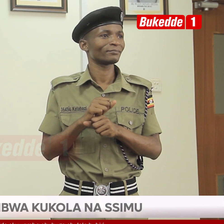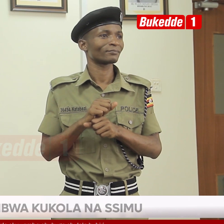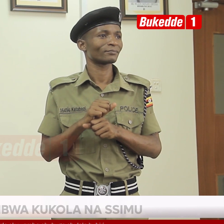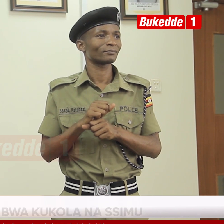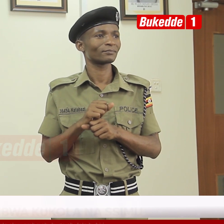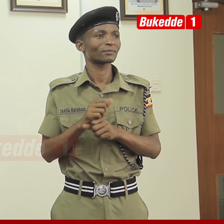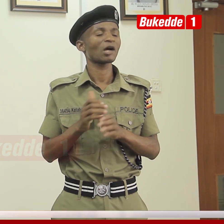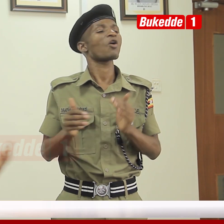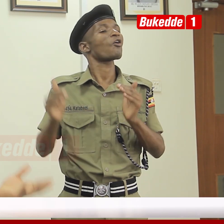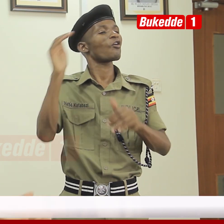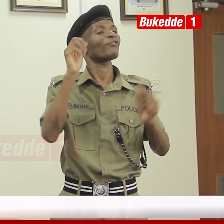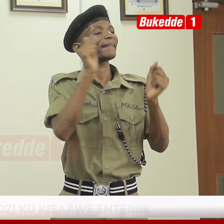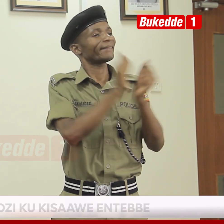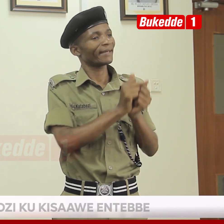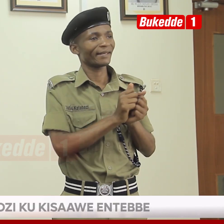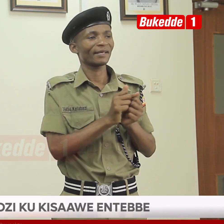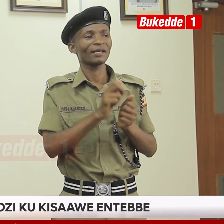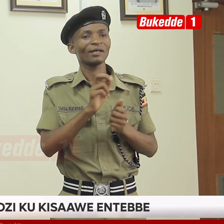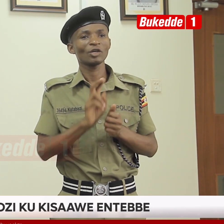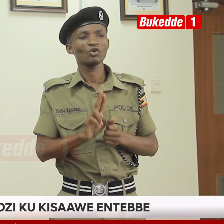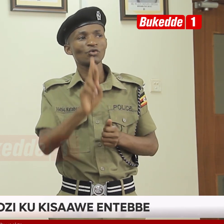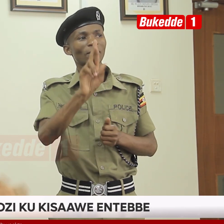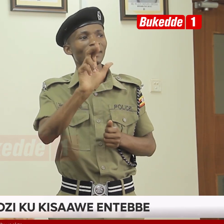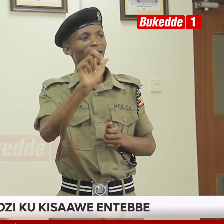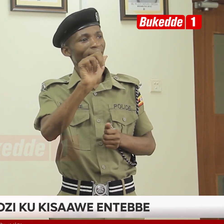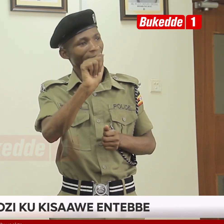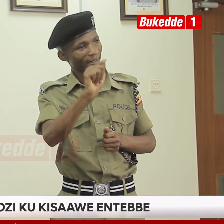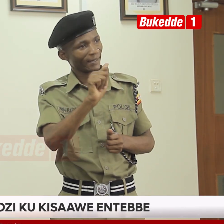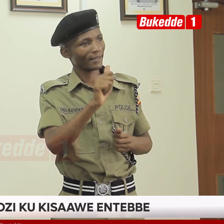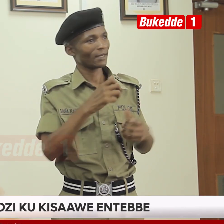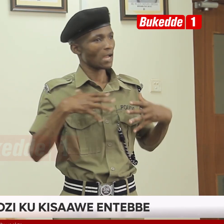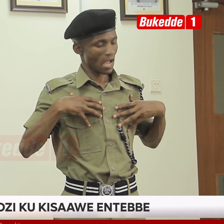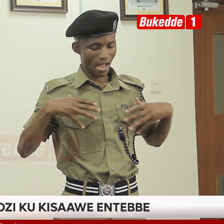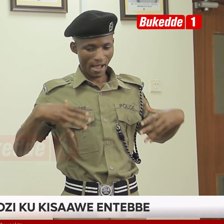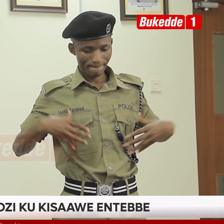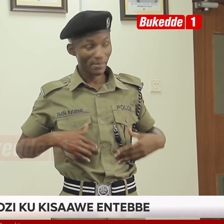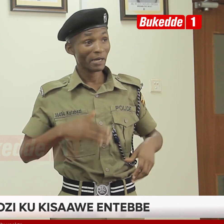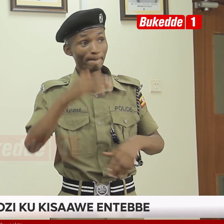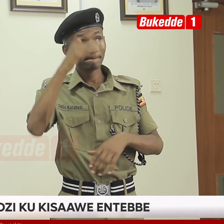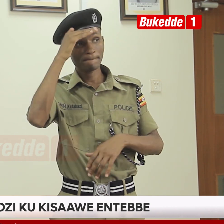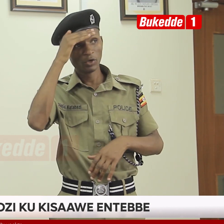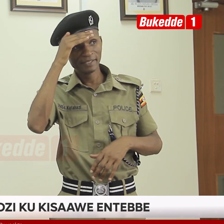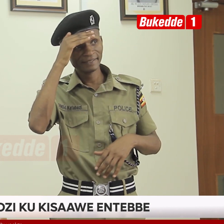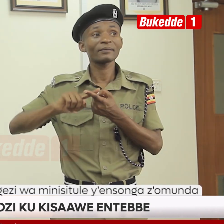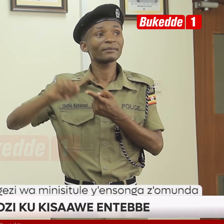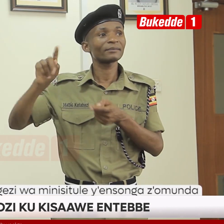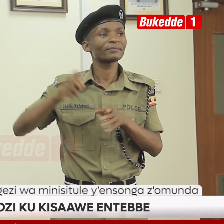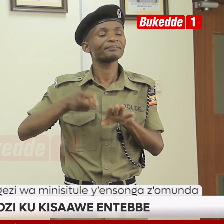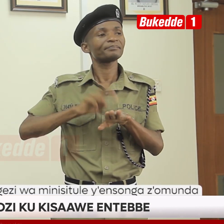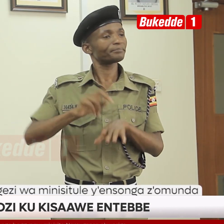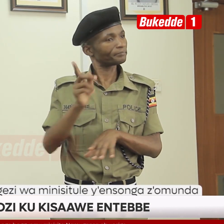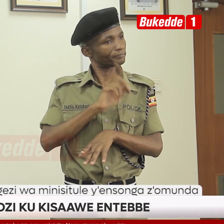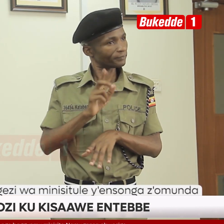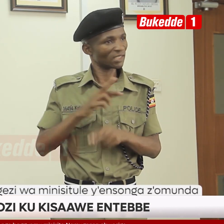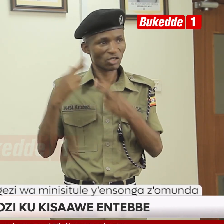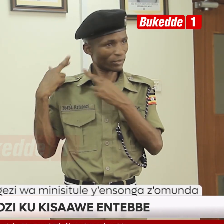tulinawo Uganda Revenue Authority, tulinawo UPDF, tulinawo police, tulinawo aviation police. Ebintu